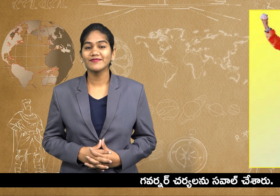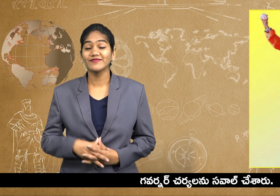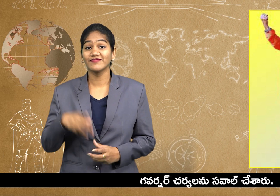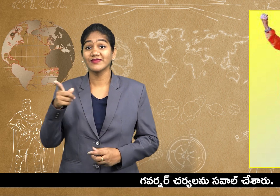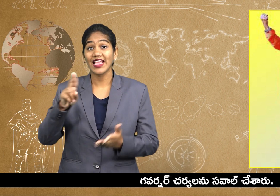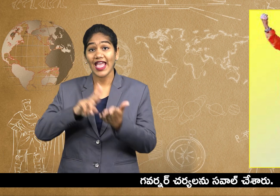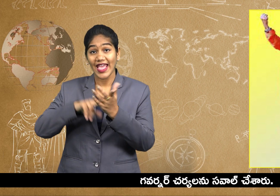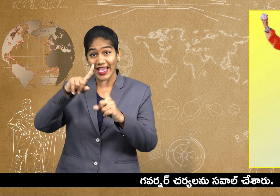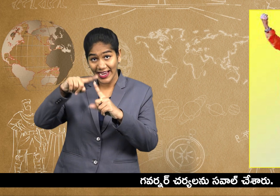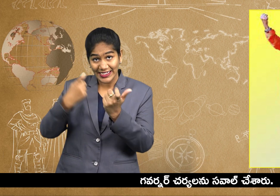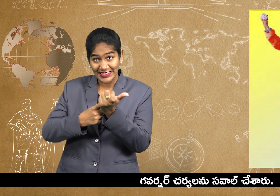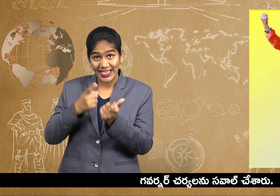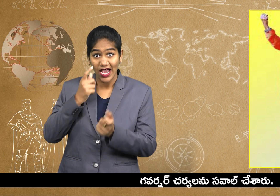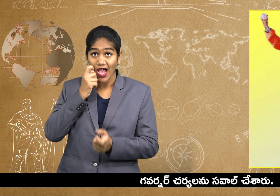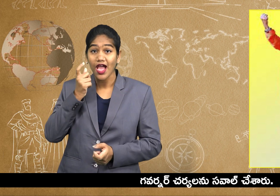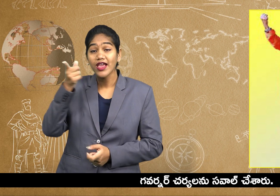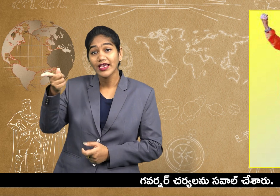గవర్నర్ చర్యలను సవాల్ చేశారు.